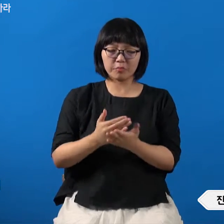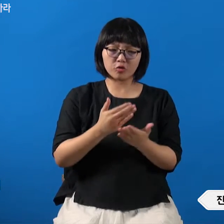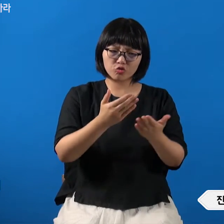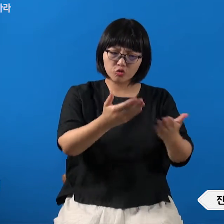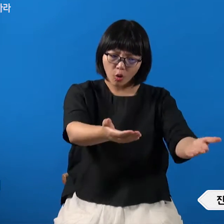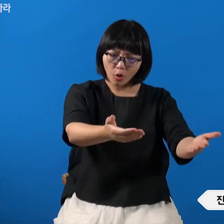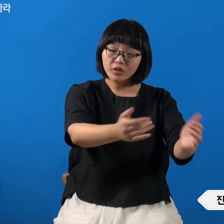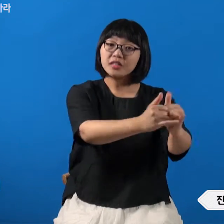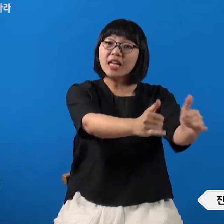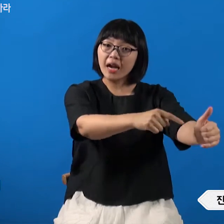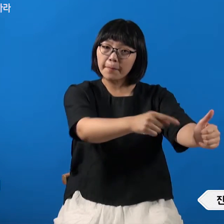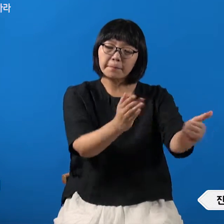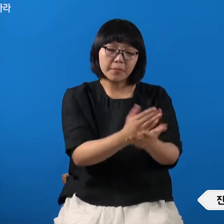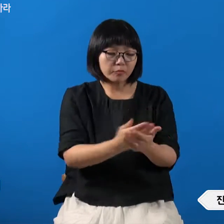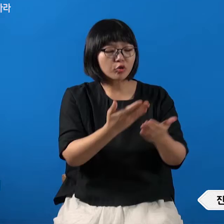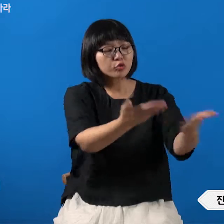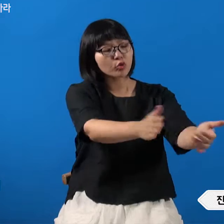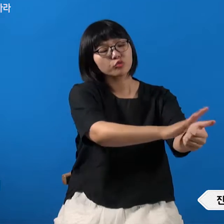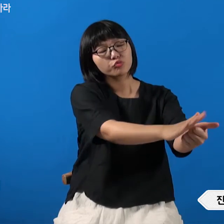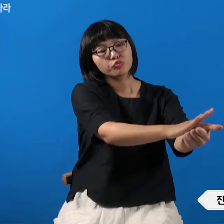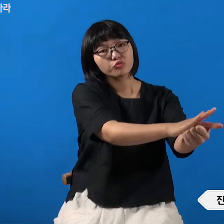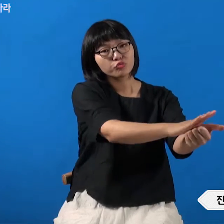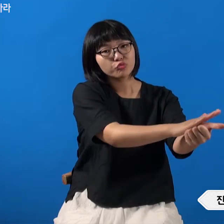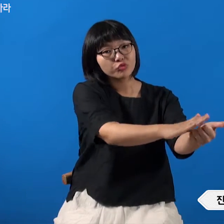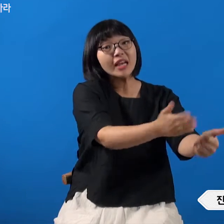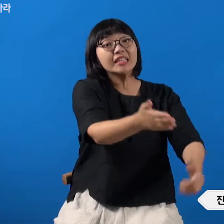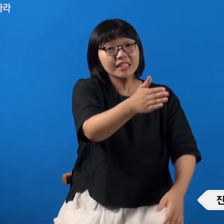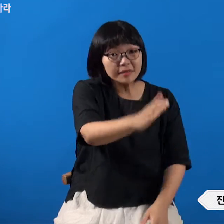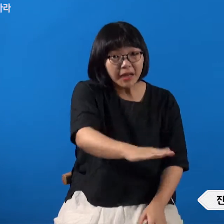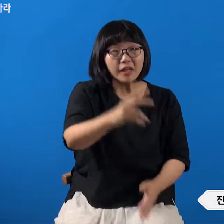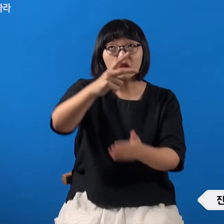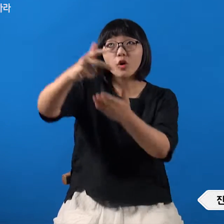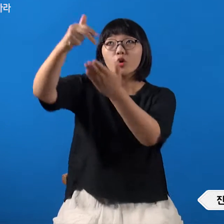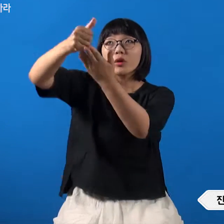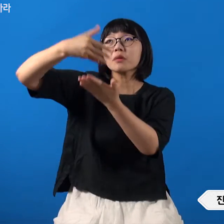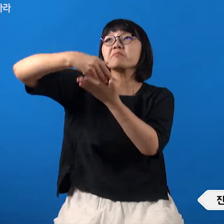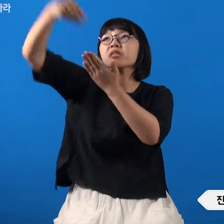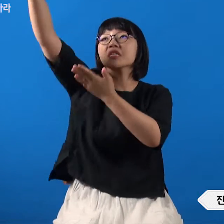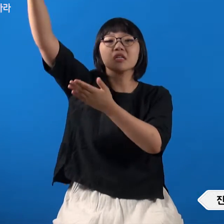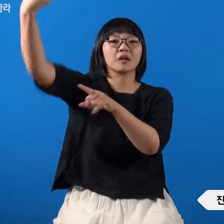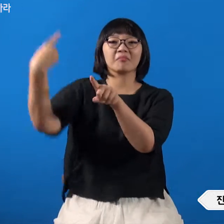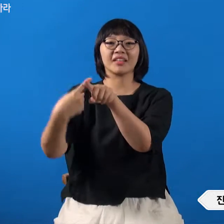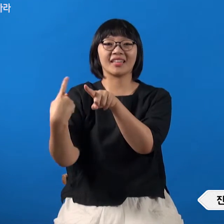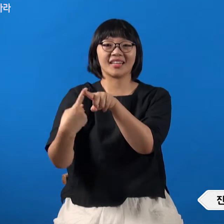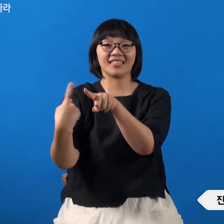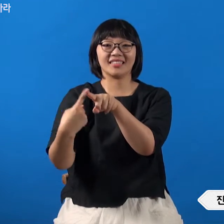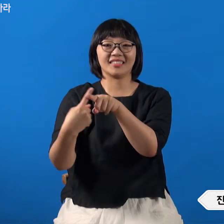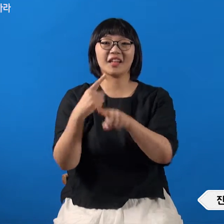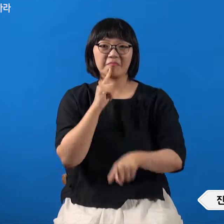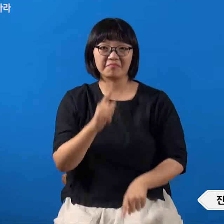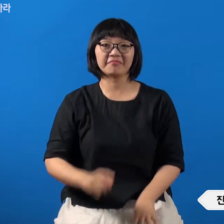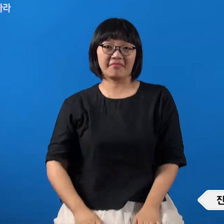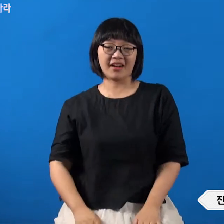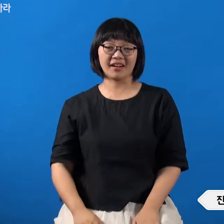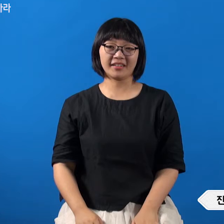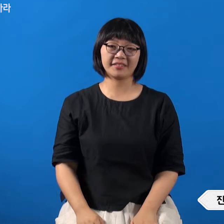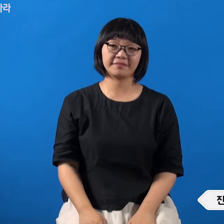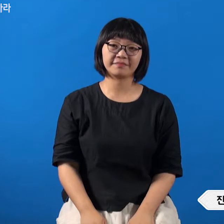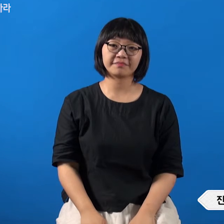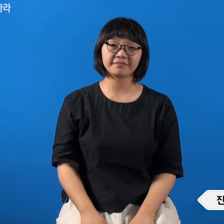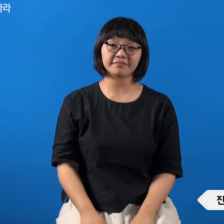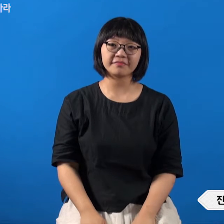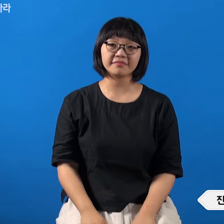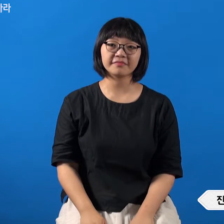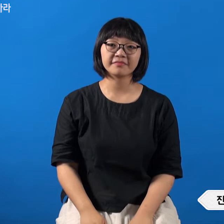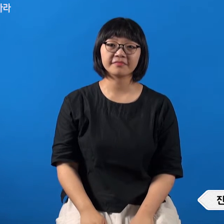성경은 말씀합니다. 그것은 바로 여호와께 빌려주는 것이다, 구워드리는 것이다 라고